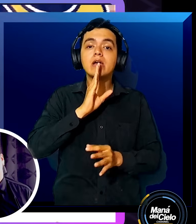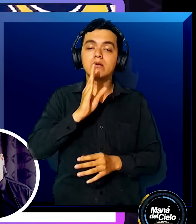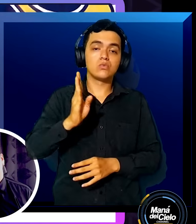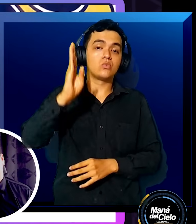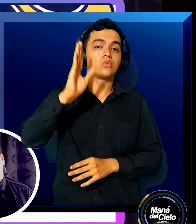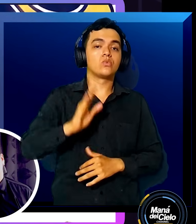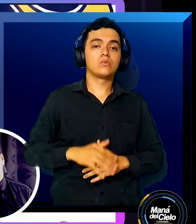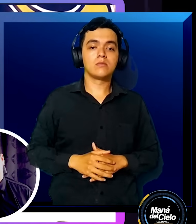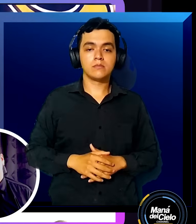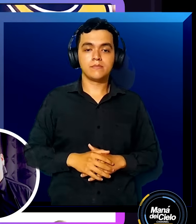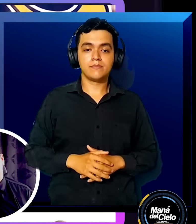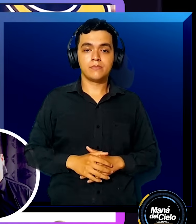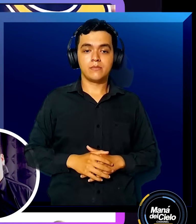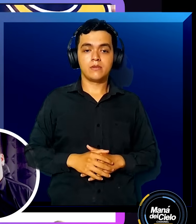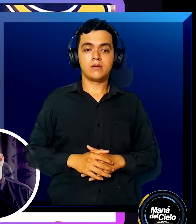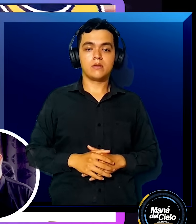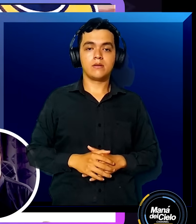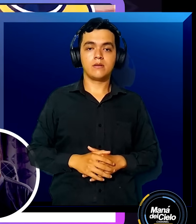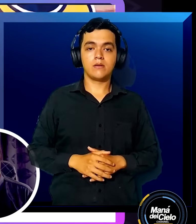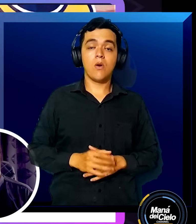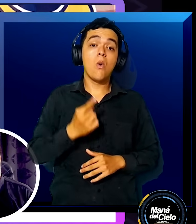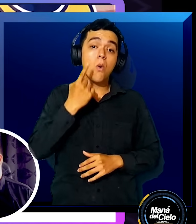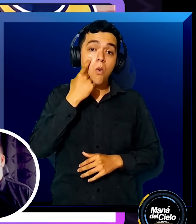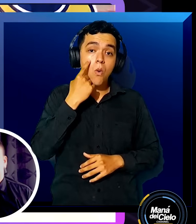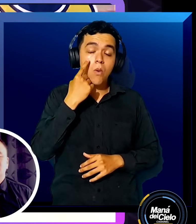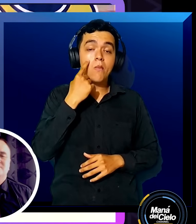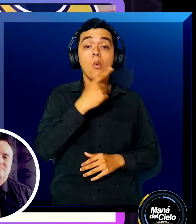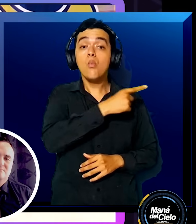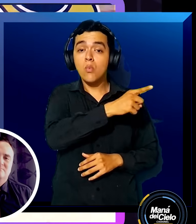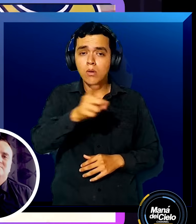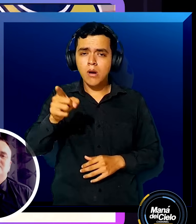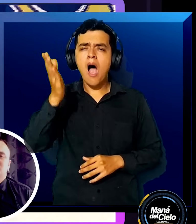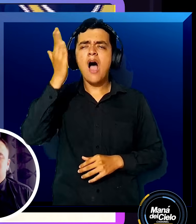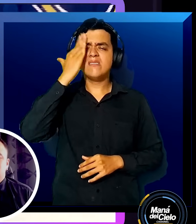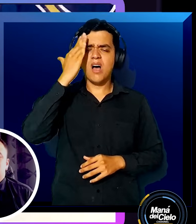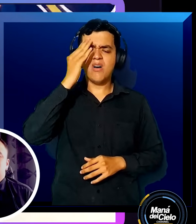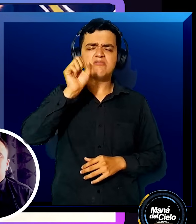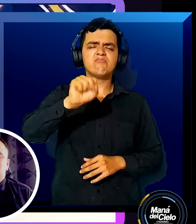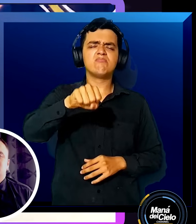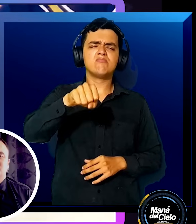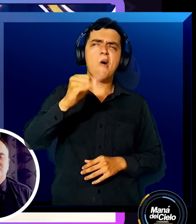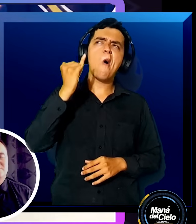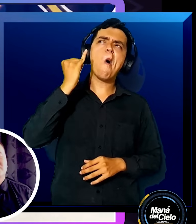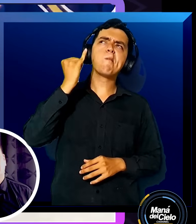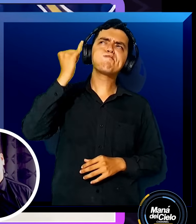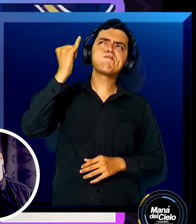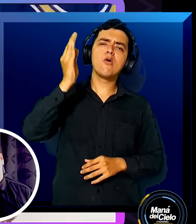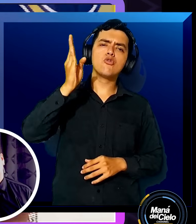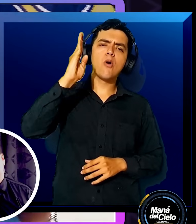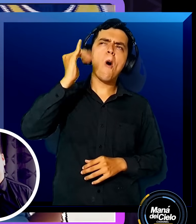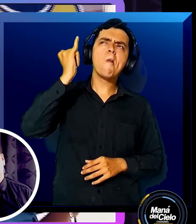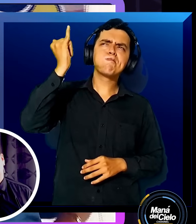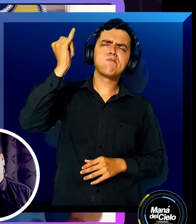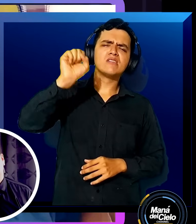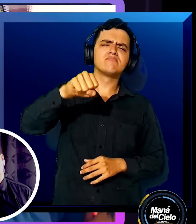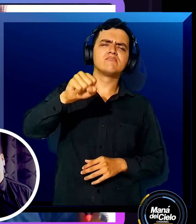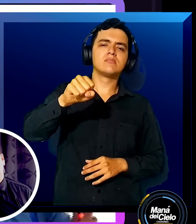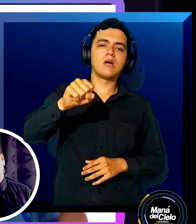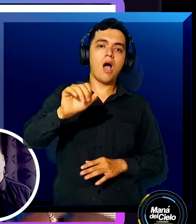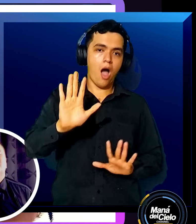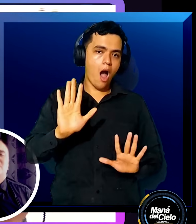manera. Un hijo de Dios le cree a lo que Dios dice. Mi Dios pues suplirá todo,